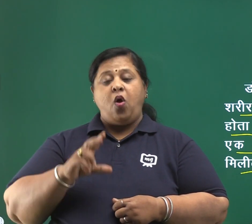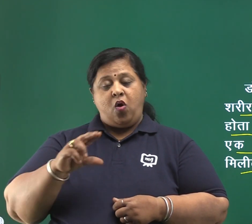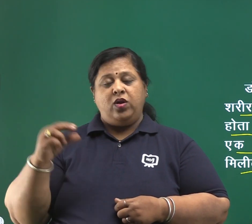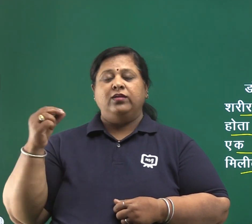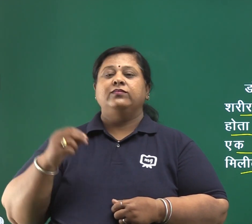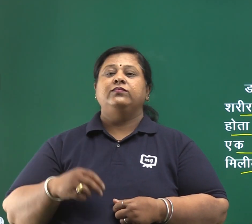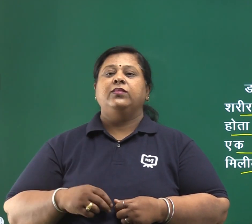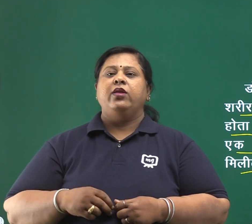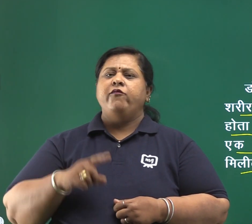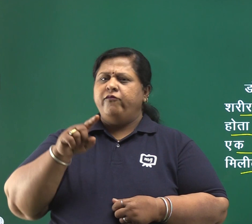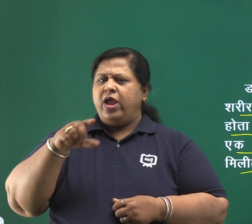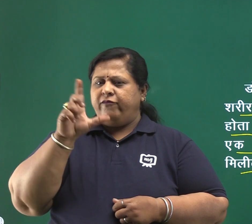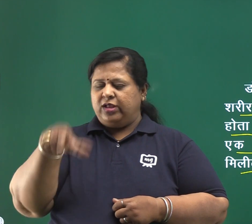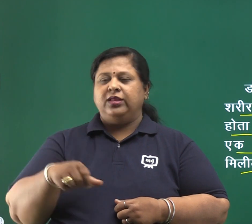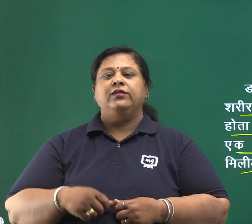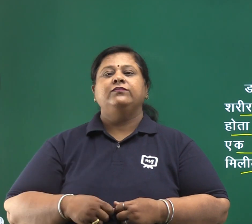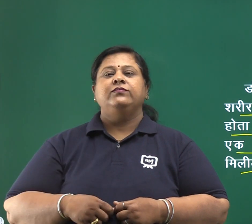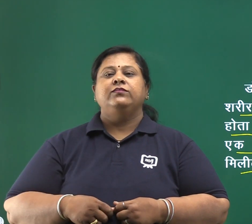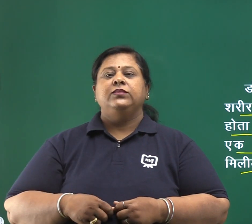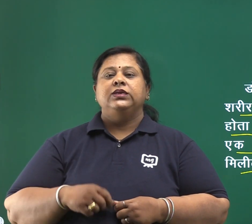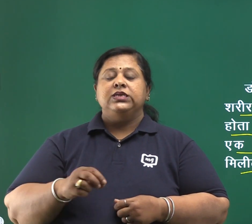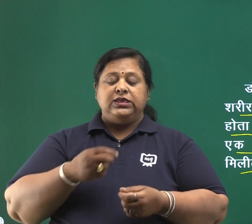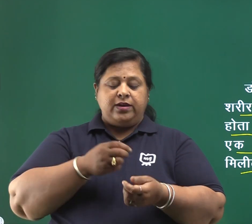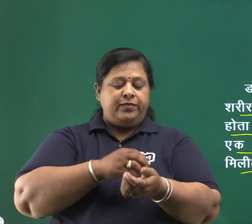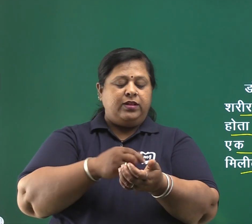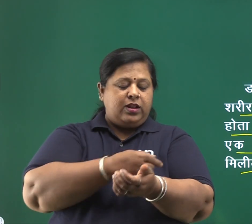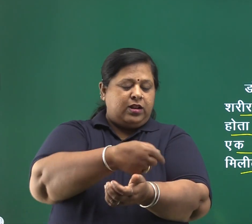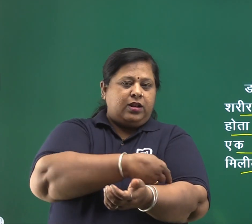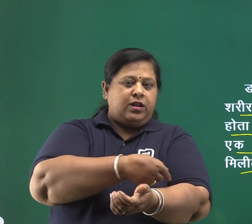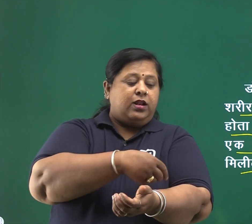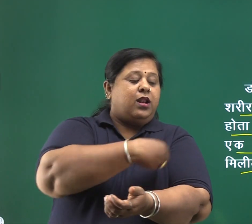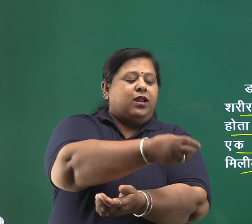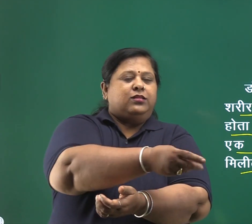और वह व्यक्ति जब रक्तदान